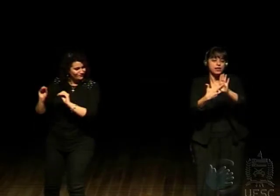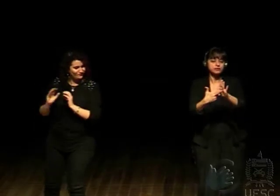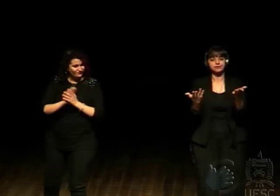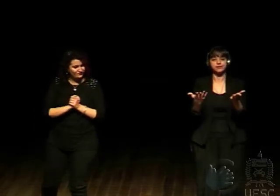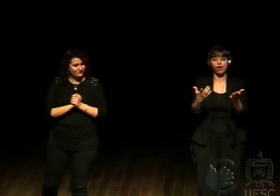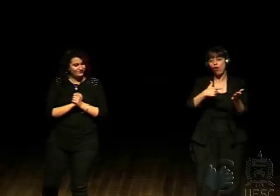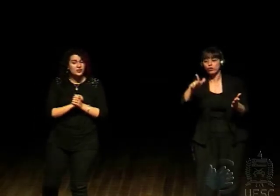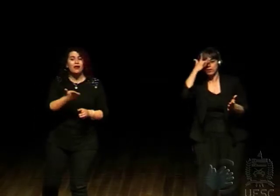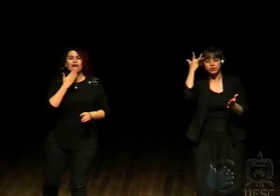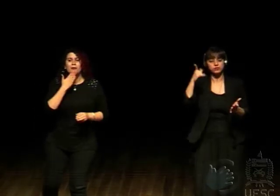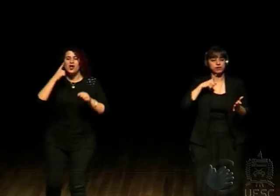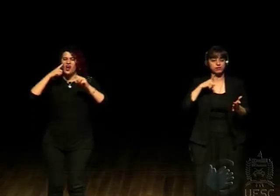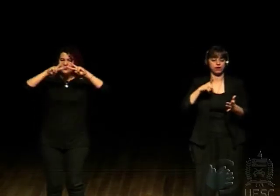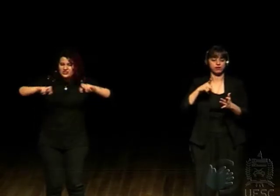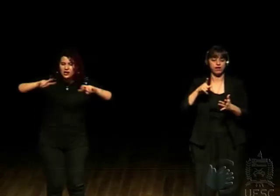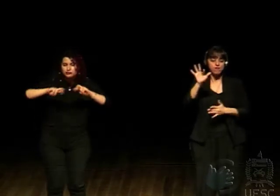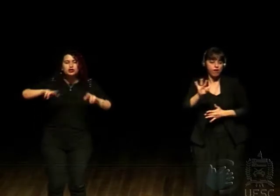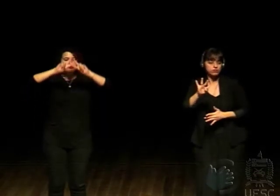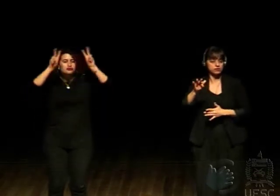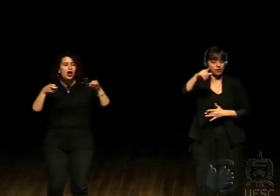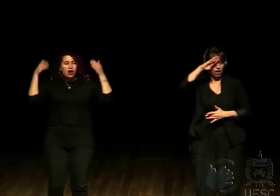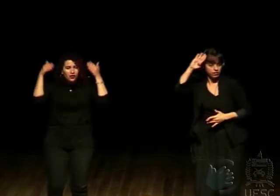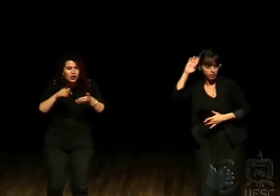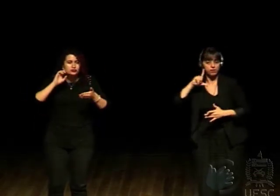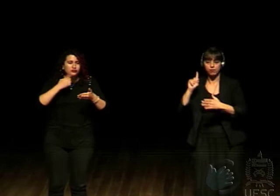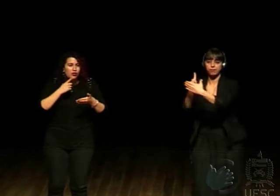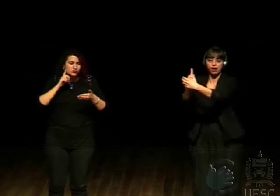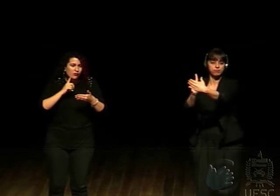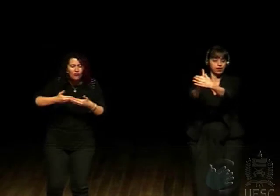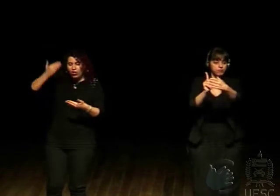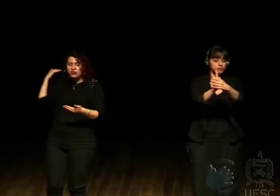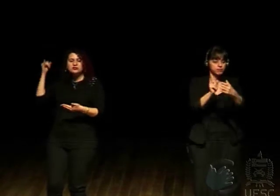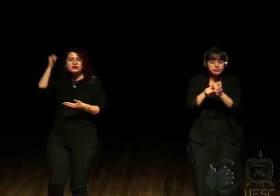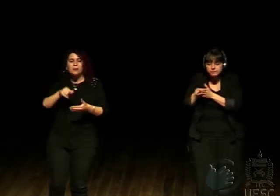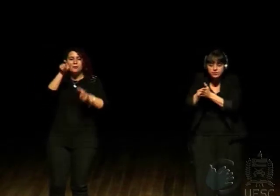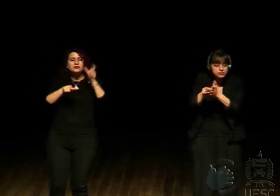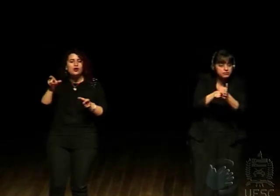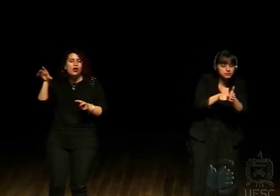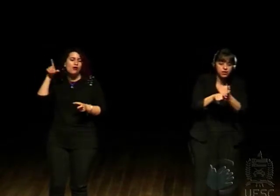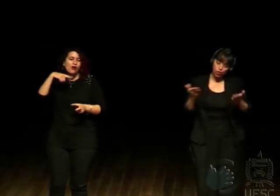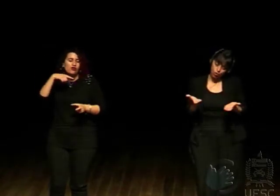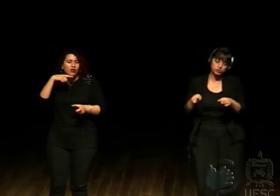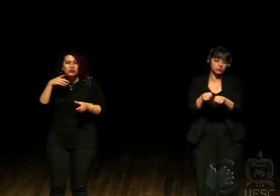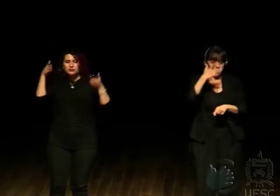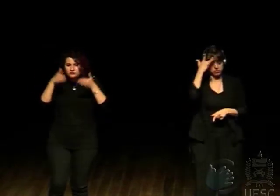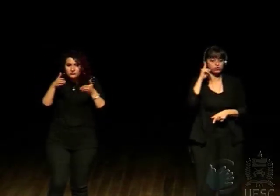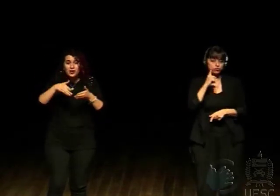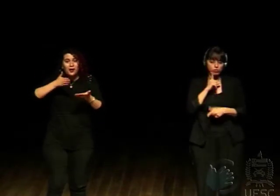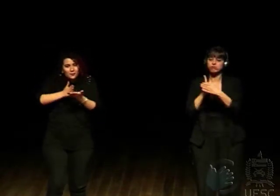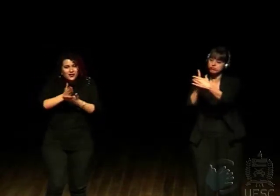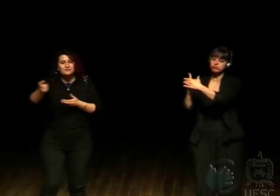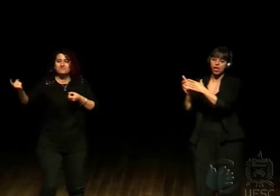ejemplo, empezaron a incorporarse personas sordas a investigar, hoy en día también personas sordas